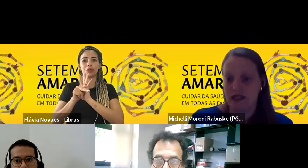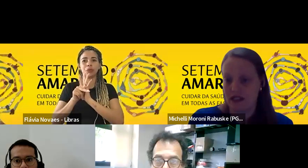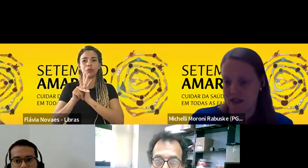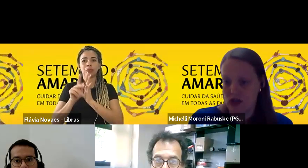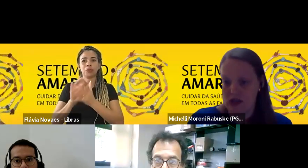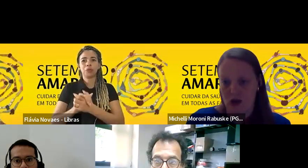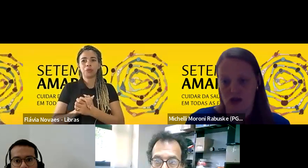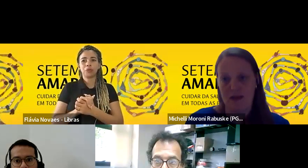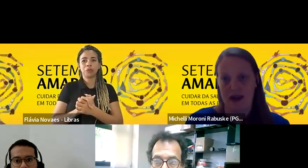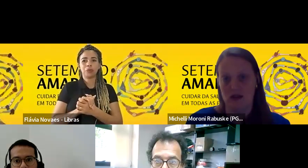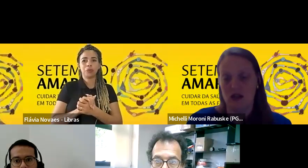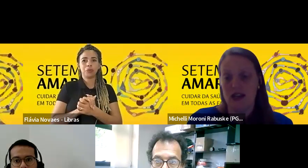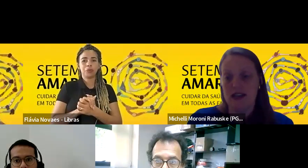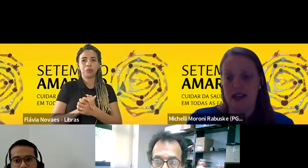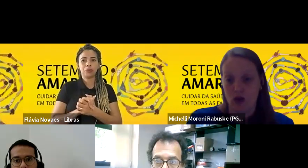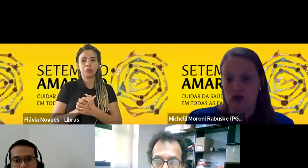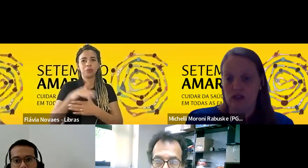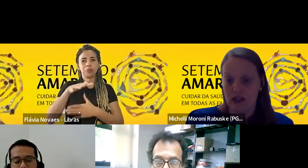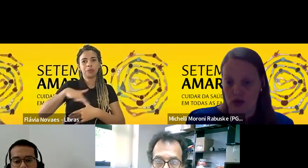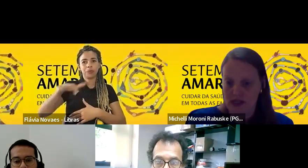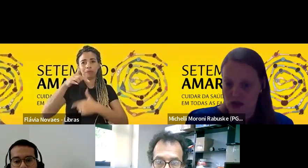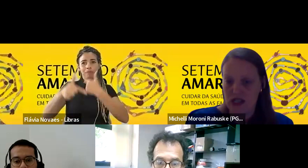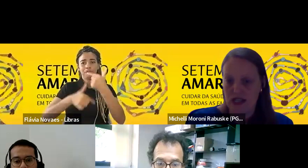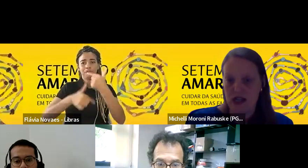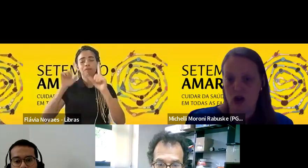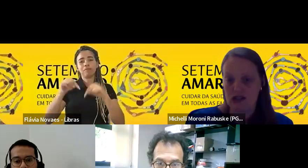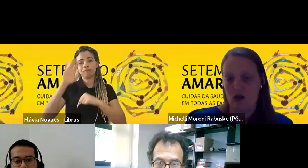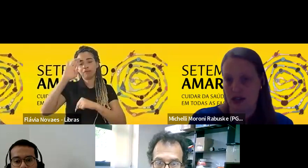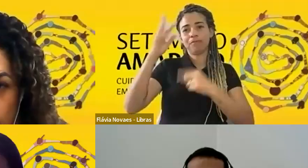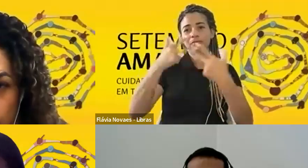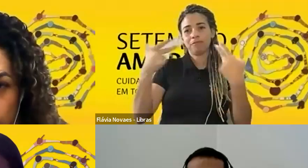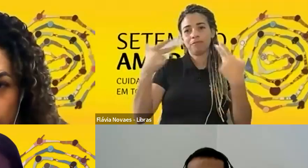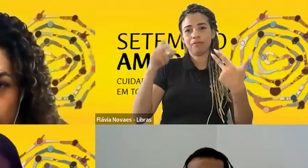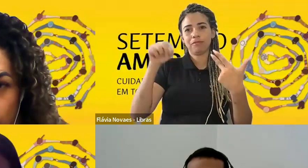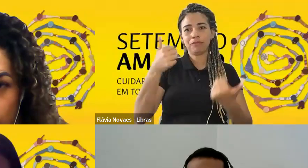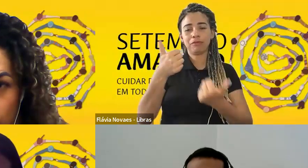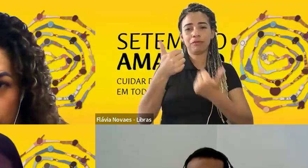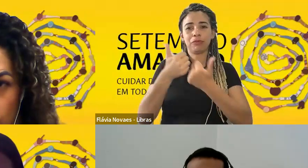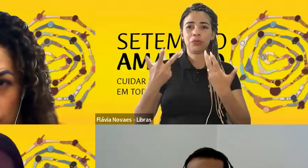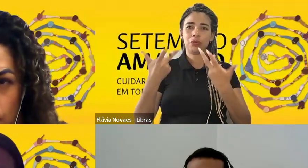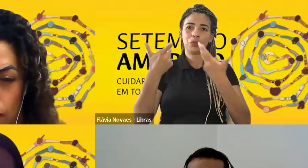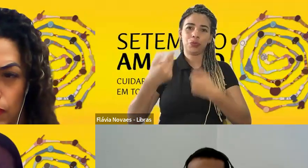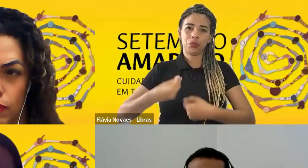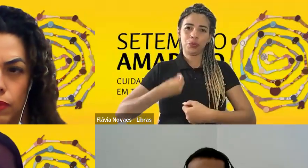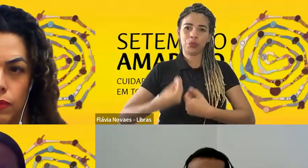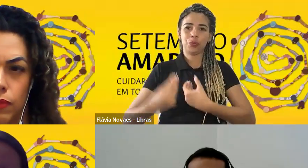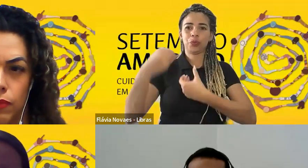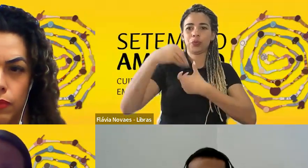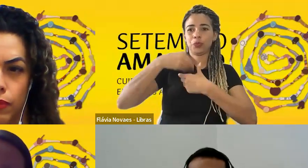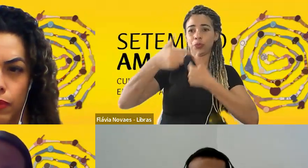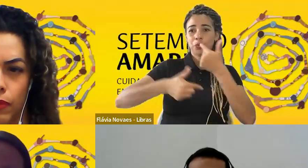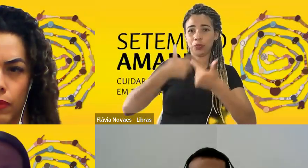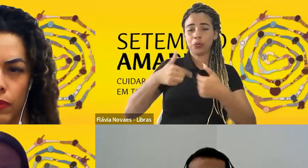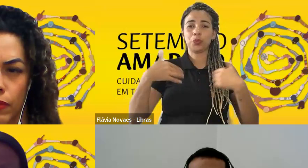o elo entre a vida social e o trabalho, que é um dos fatores que auxilia na nossa qualidade de vida no trabalho. Nesse